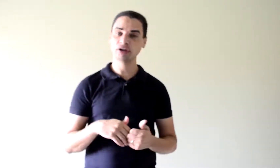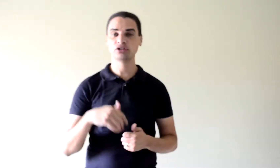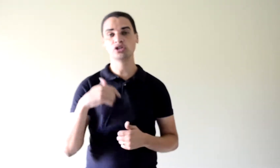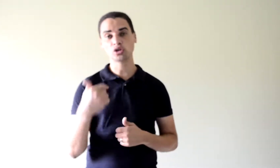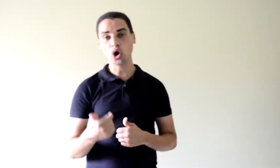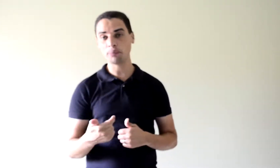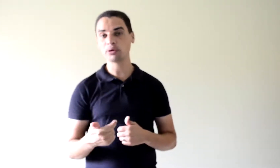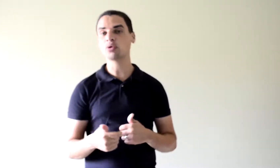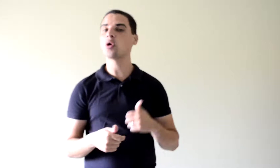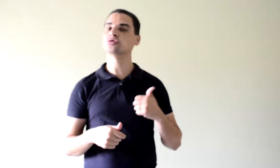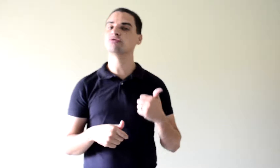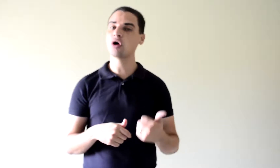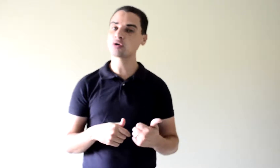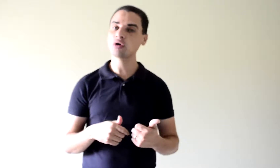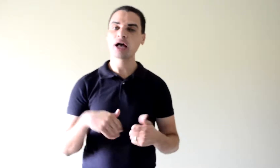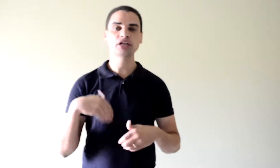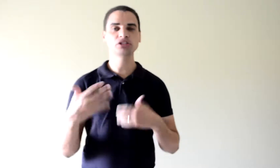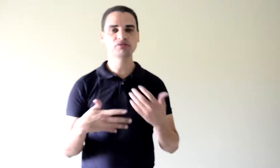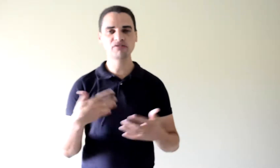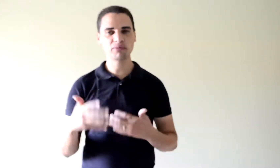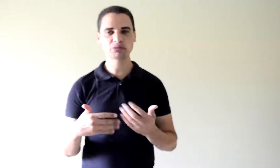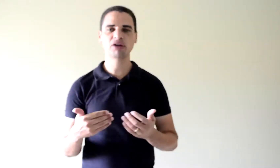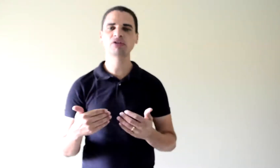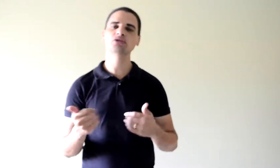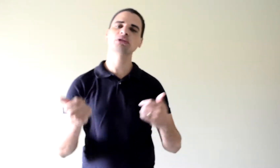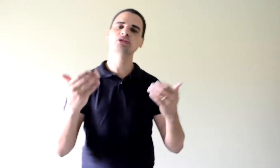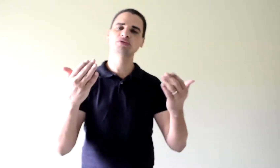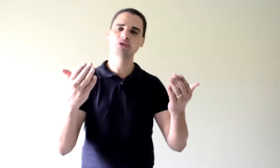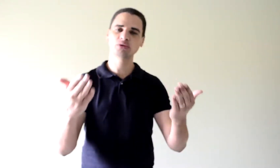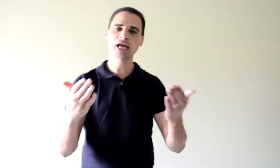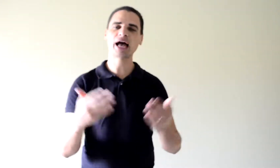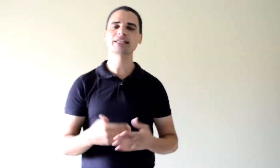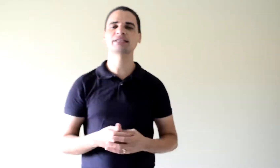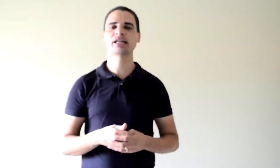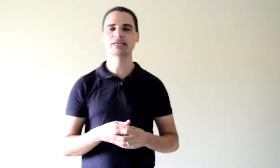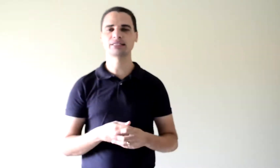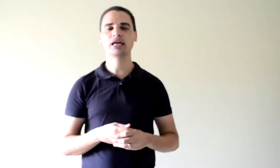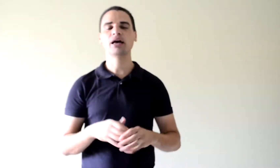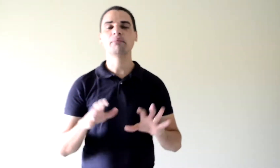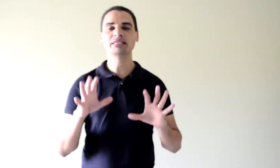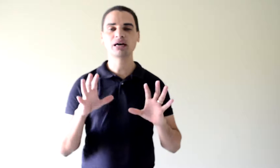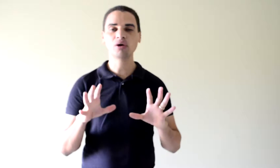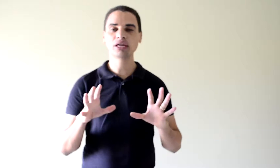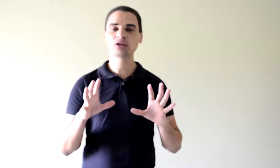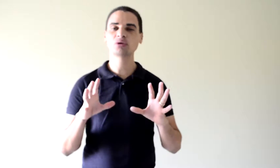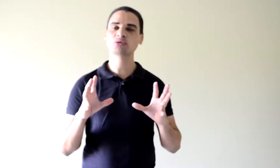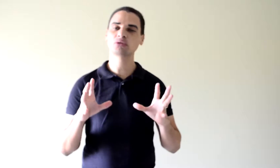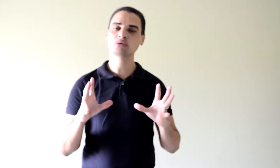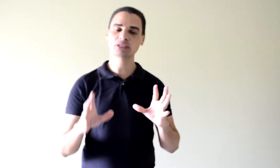de tópico ou de foco. A gente vai ver mais pra frente quando a gente for estudar a sintaxe. Mas agora nós vamos nos